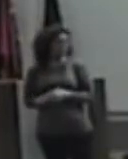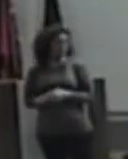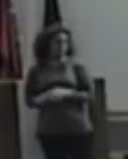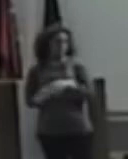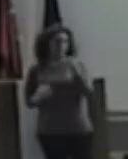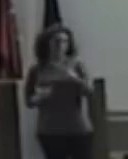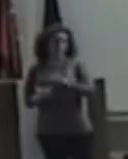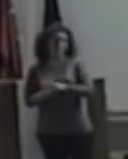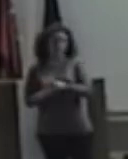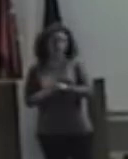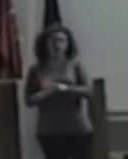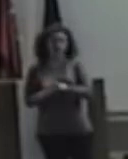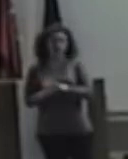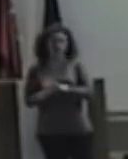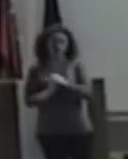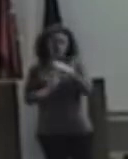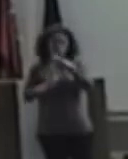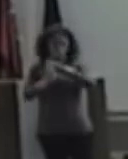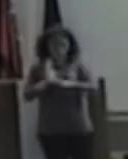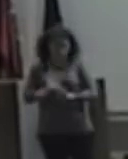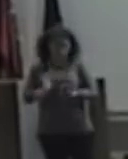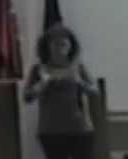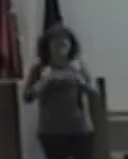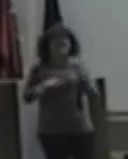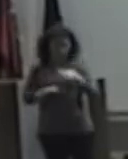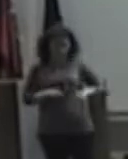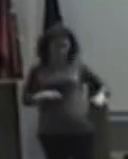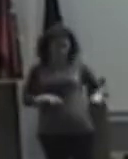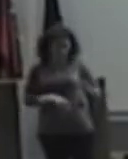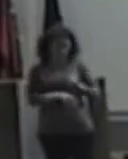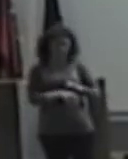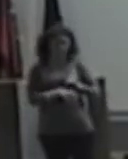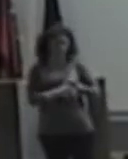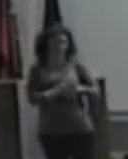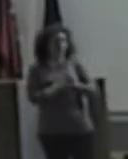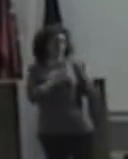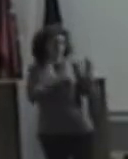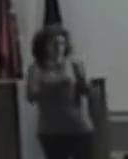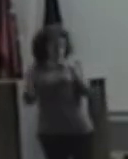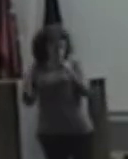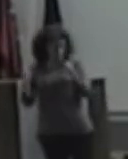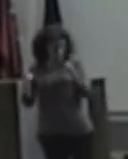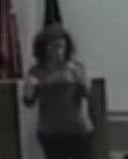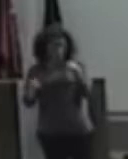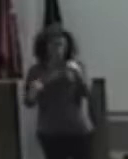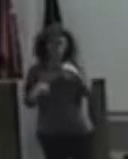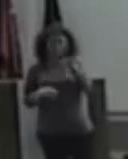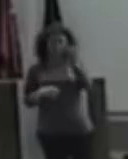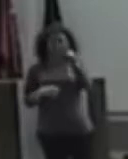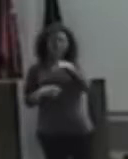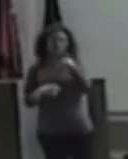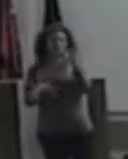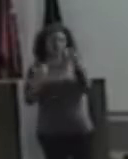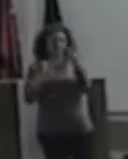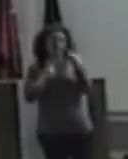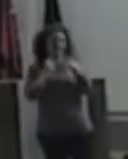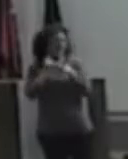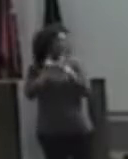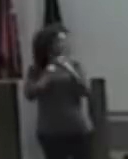hablando de indicaciones específicas en pediatría, aunque podemos hablar mucho, yo quizá en esta ocasión destacaría estas.